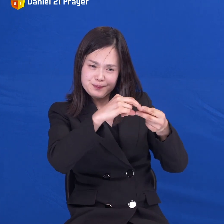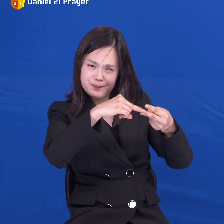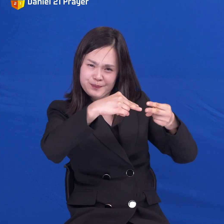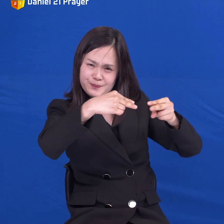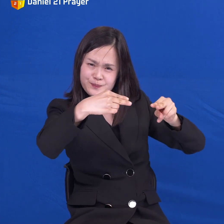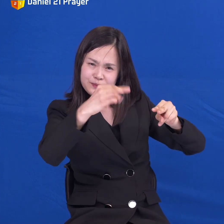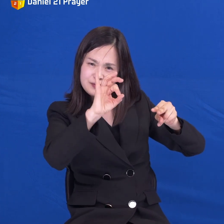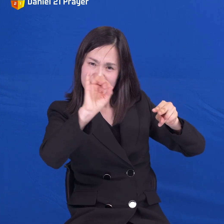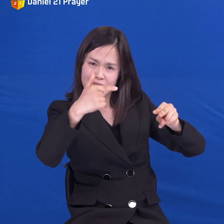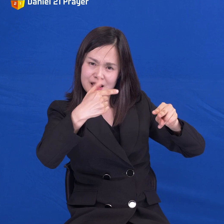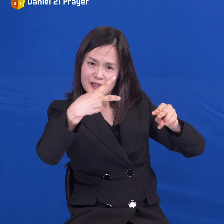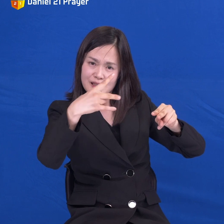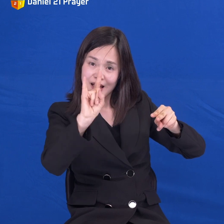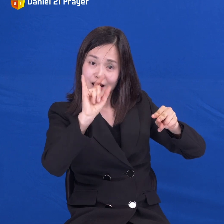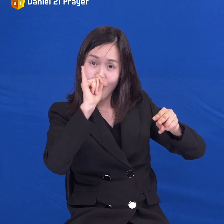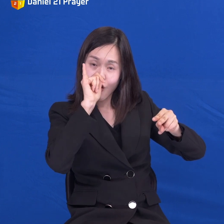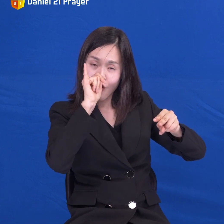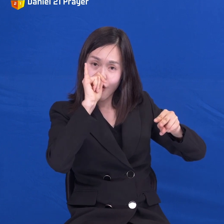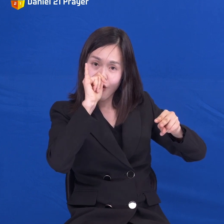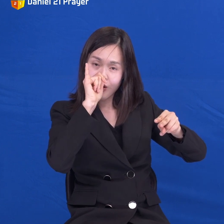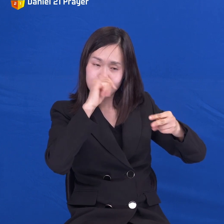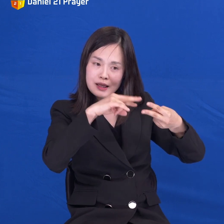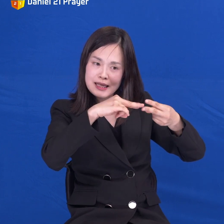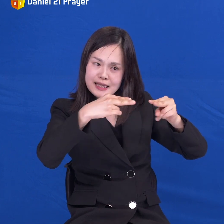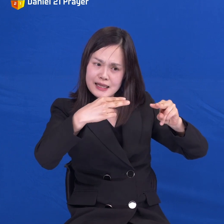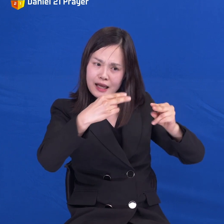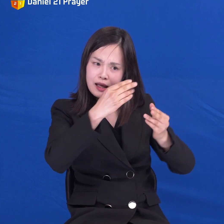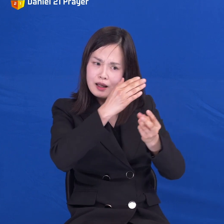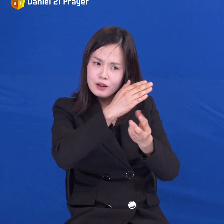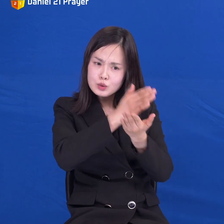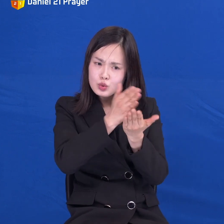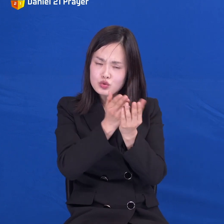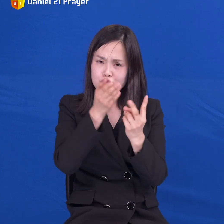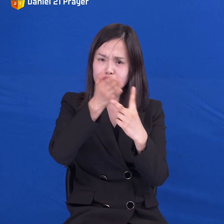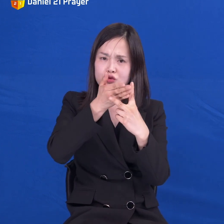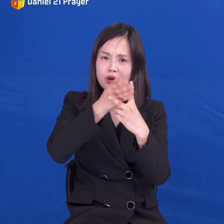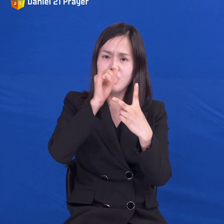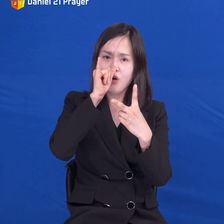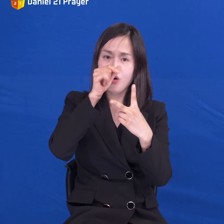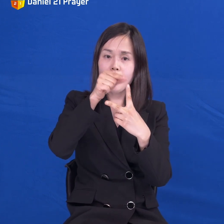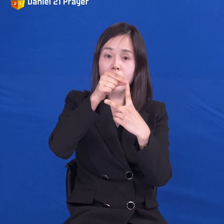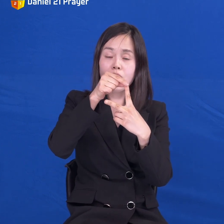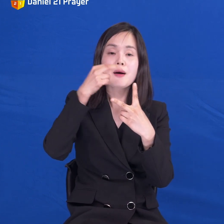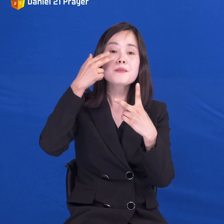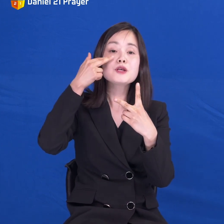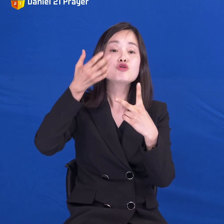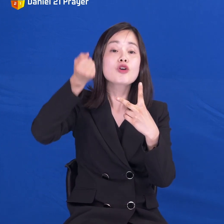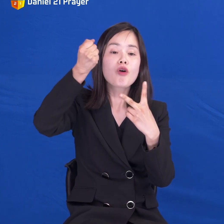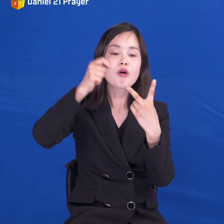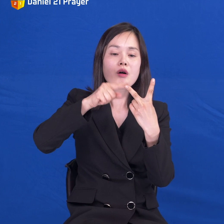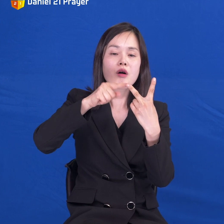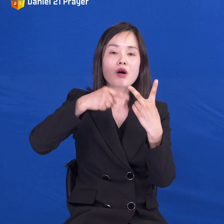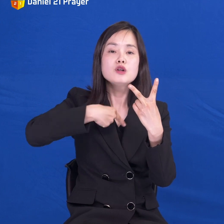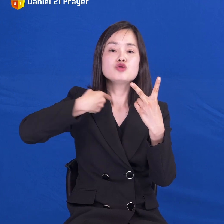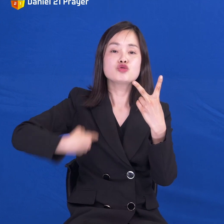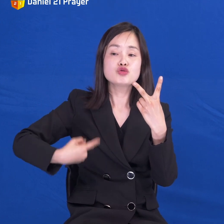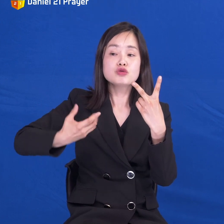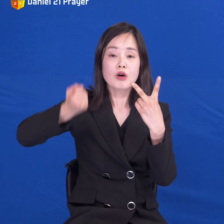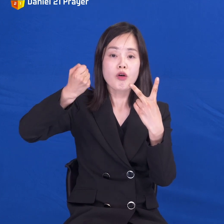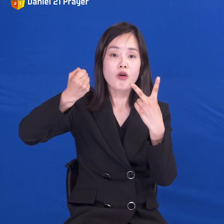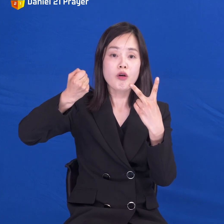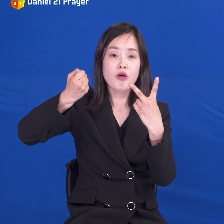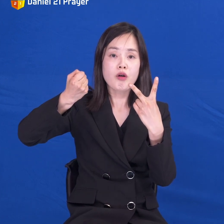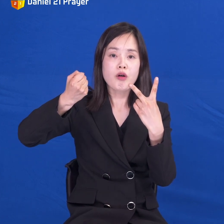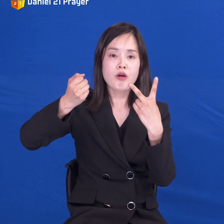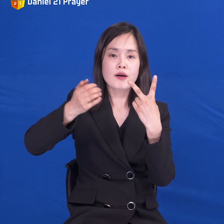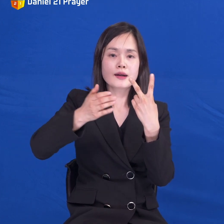거예요. 얼마나 사람이 약해졌냐면요, 나는 미국산 넣어야지. 그 정글에서 나를 따르라. 다리